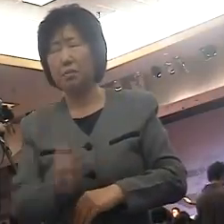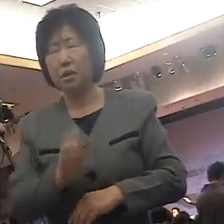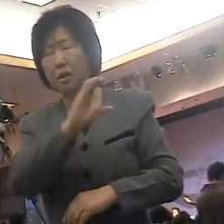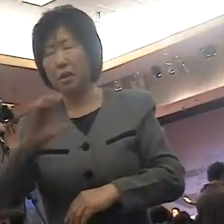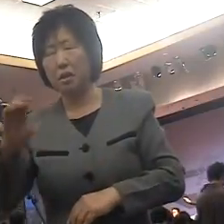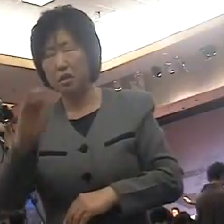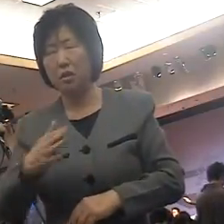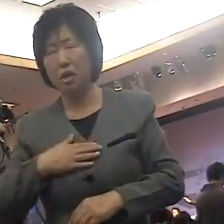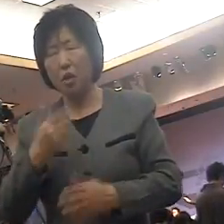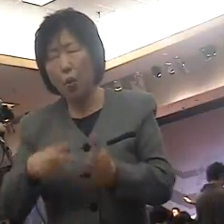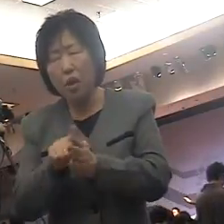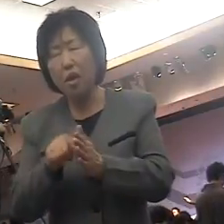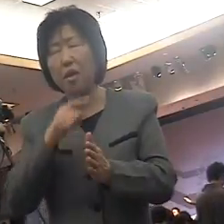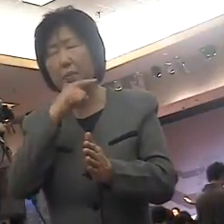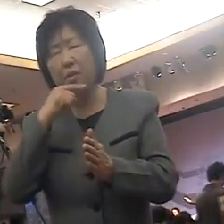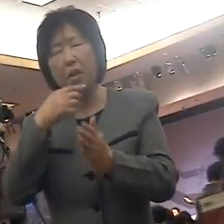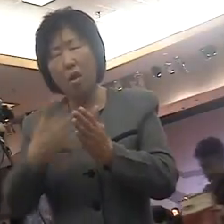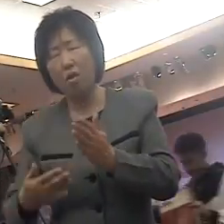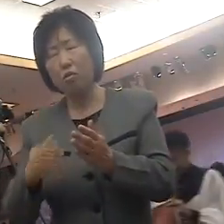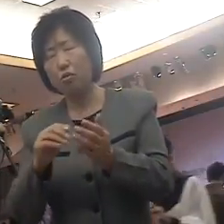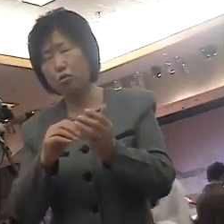십자가에서 나를 위해 피 흘려 죽으시고